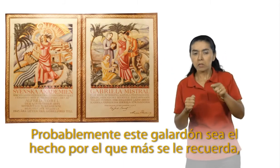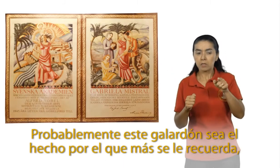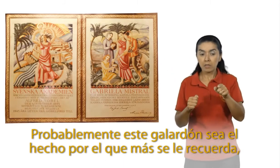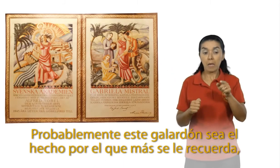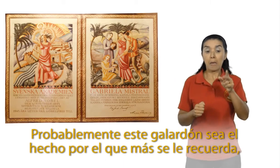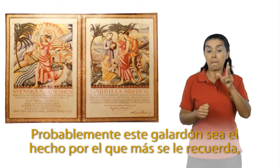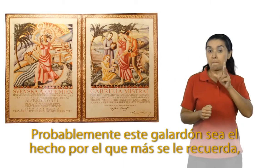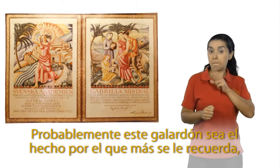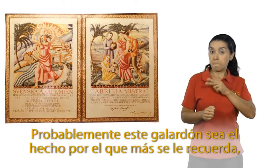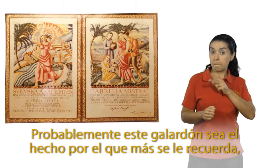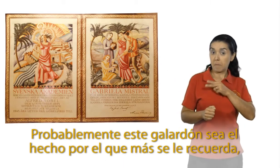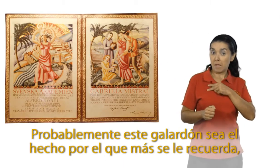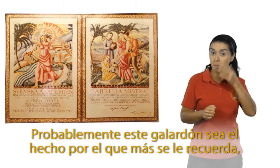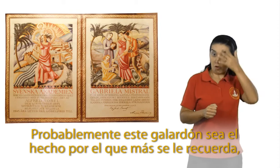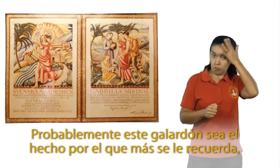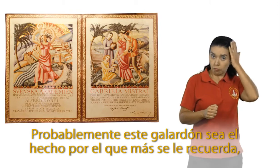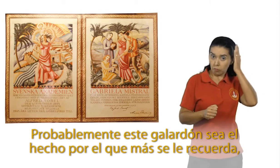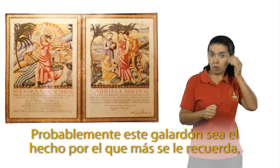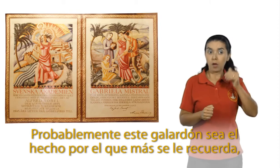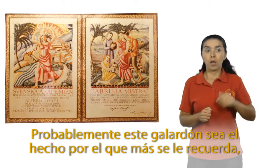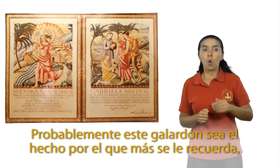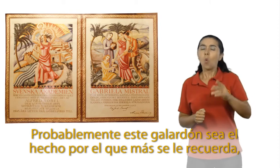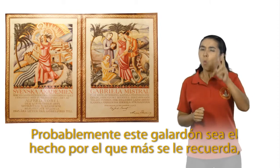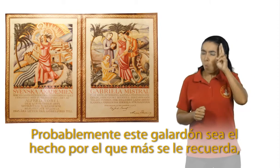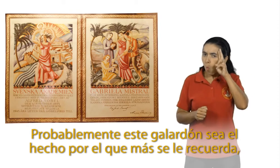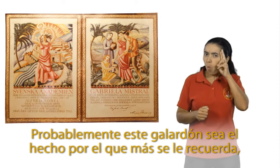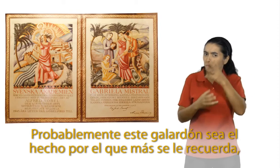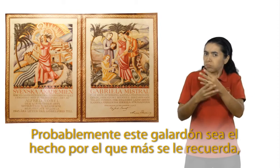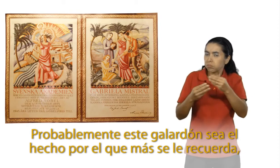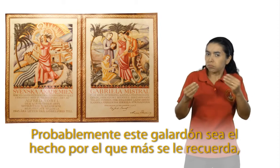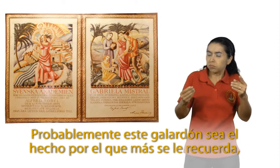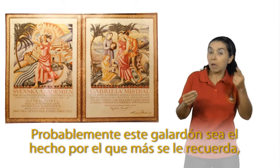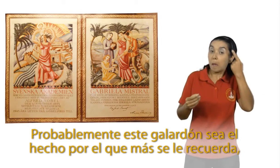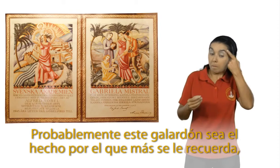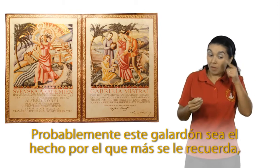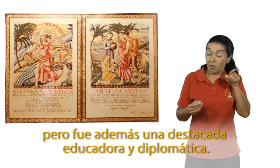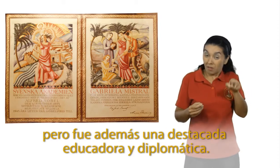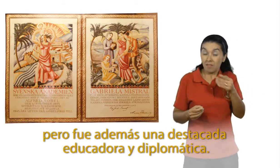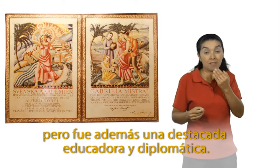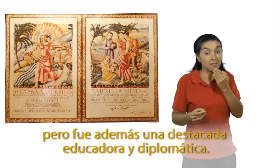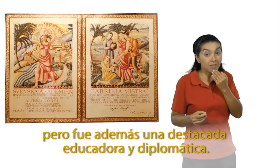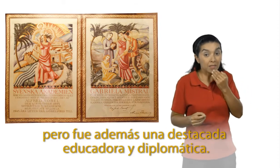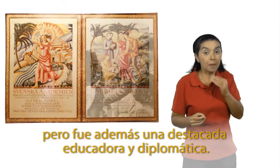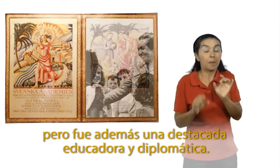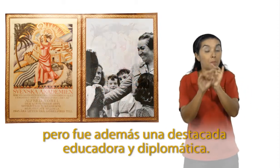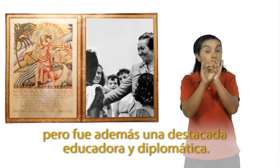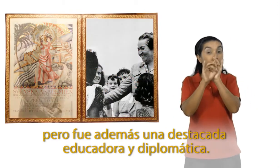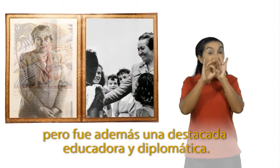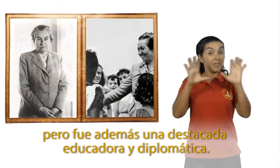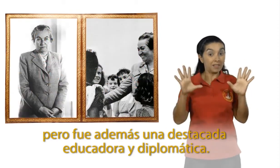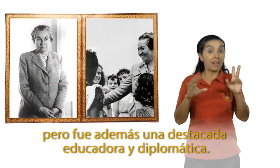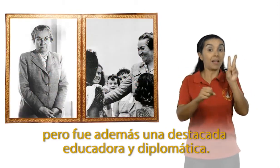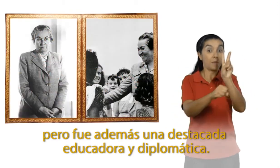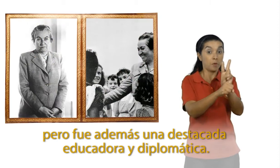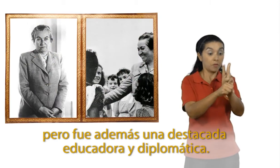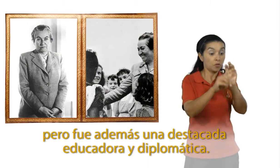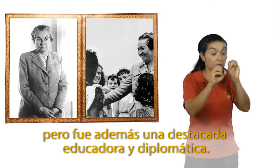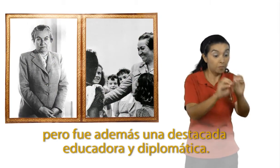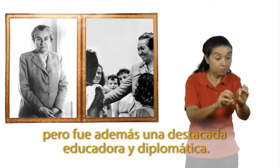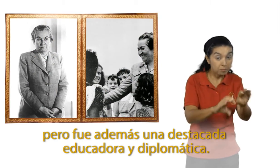Probablemente, este galardón sea el hecho por el que más se le recuerda. Pero fue además una destacada